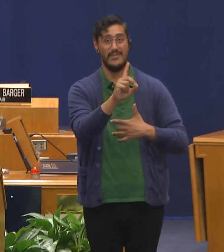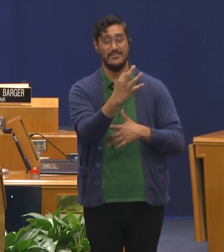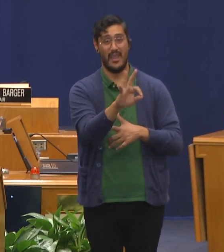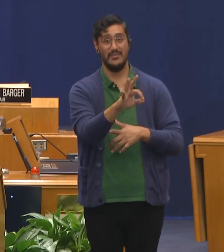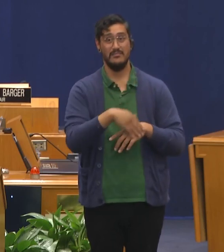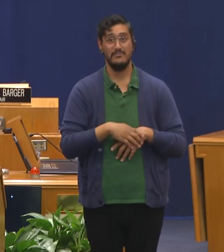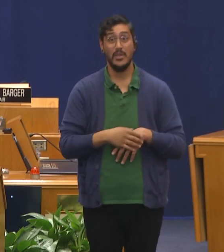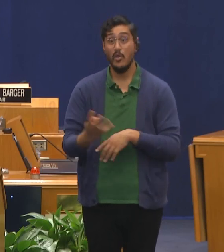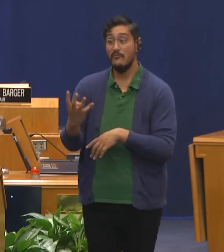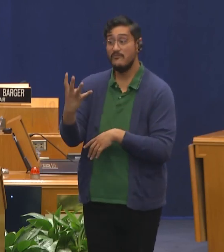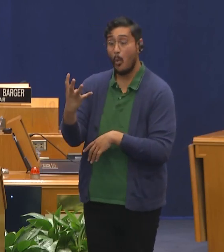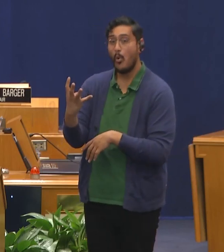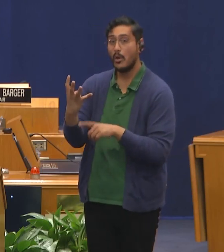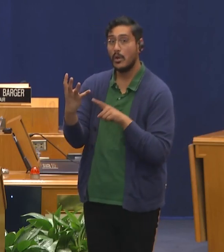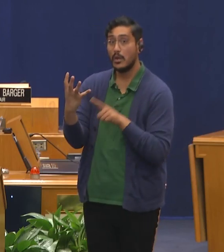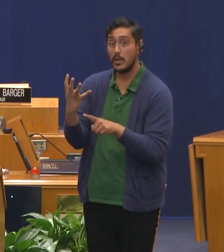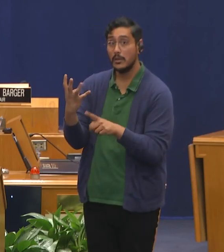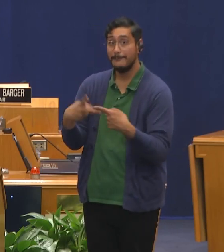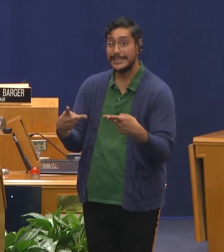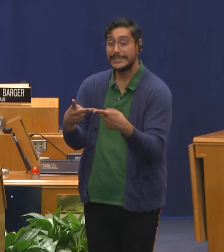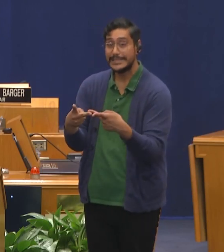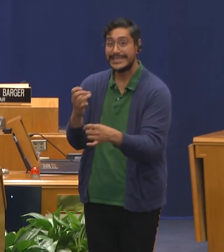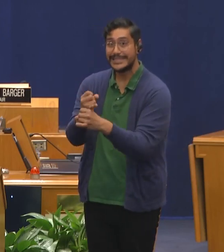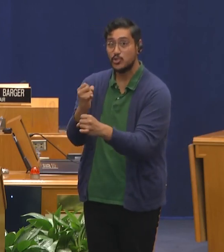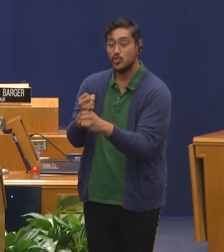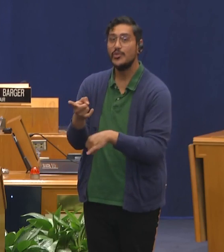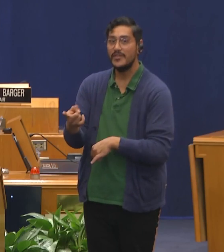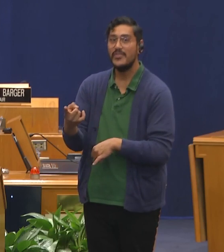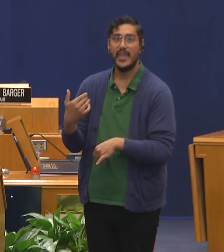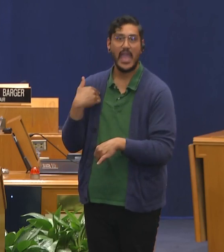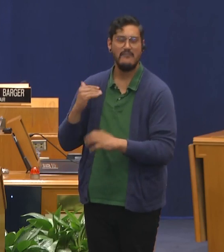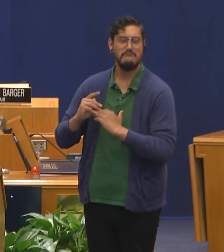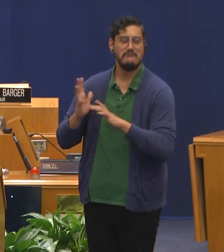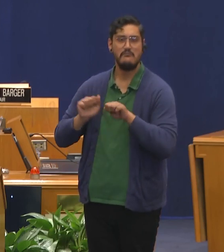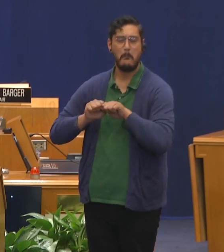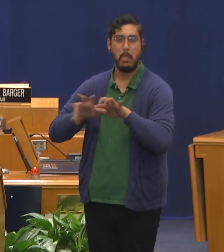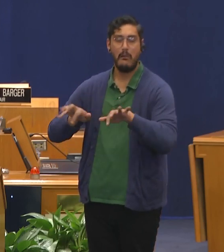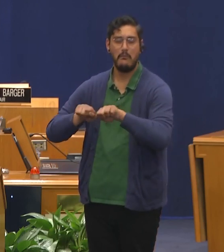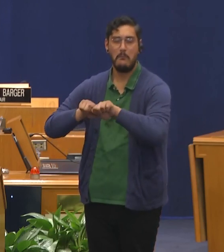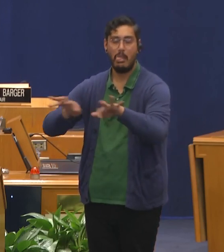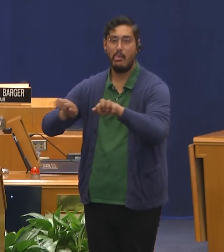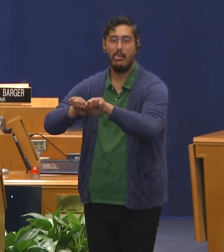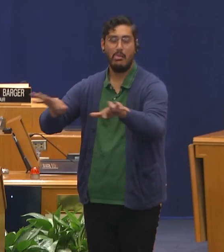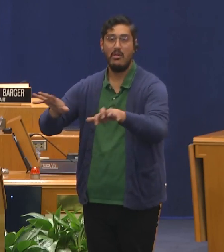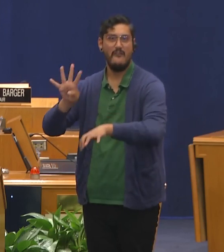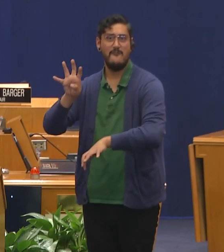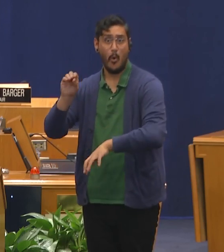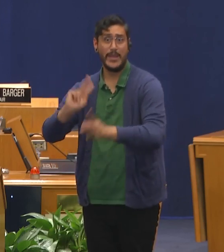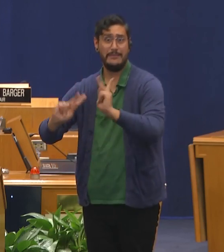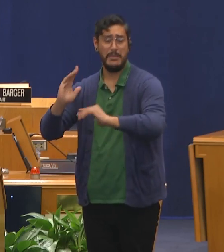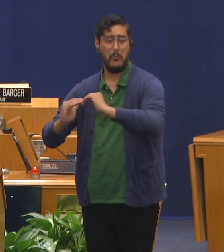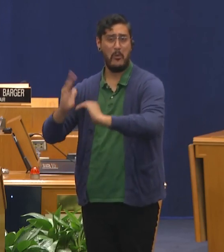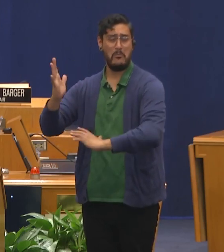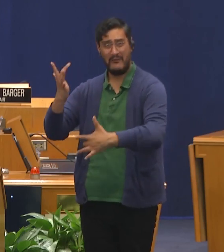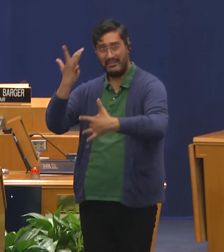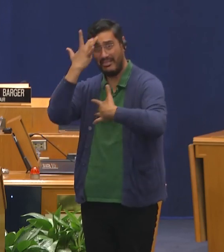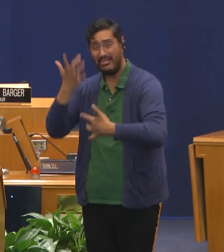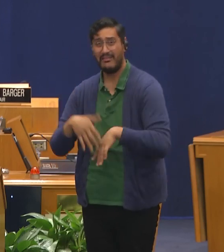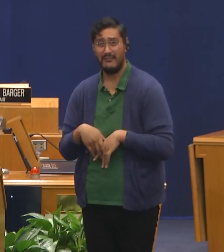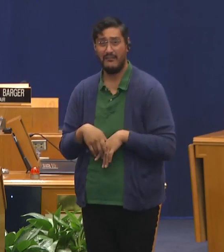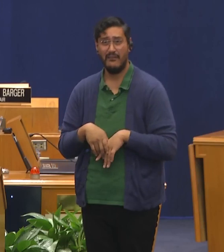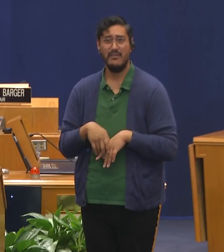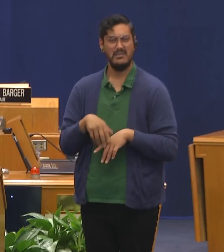4 sitios que están experimentando grandes brotes de 40 residentes o más. La próxima semana